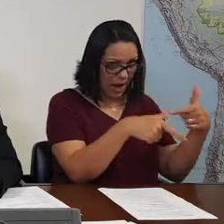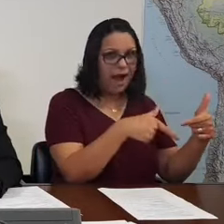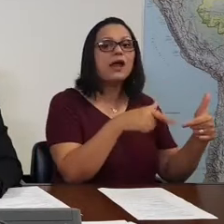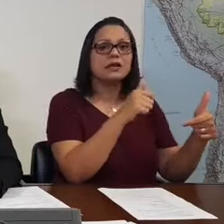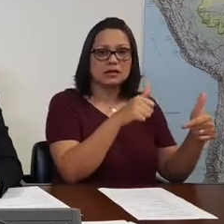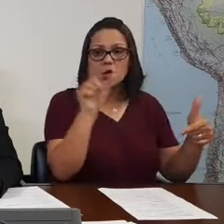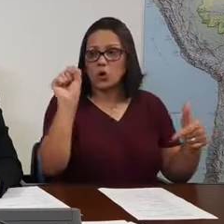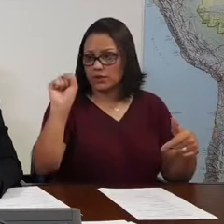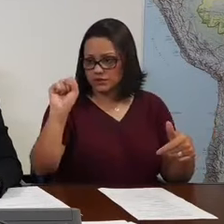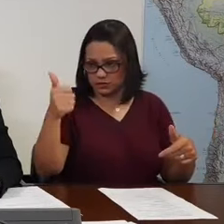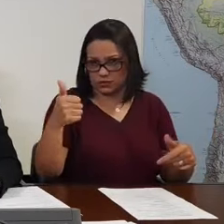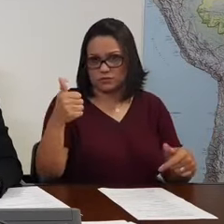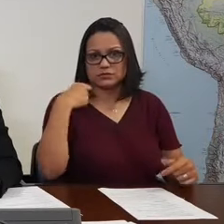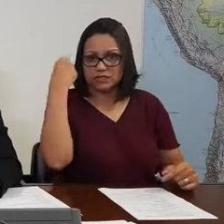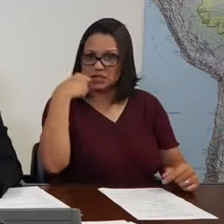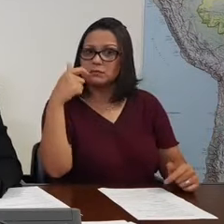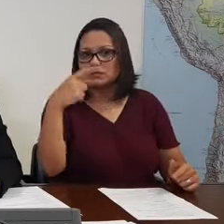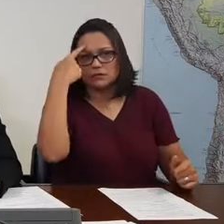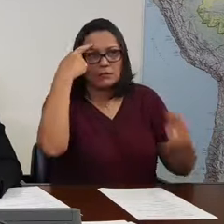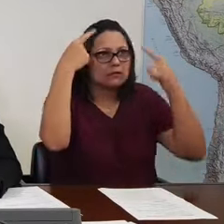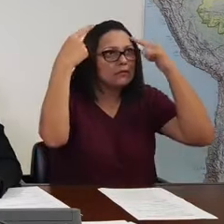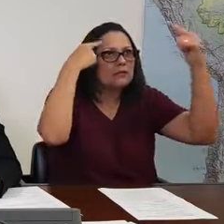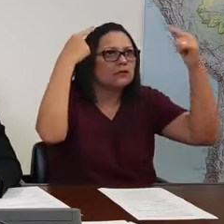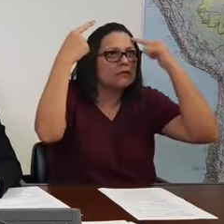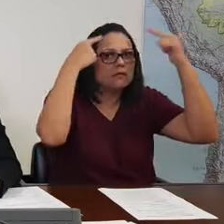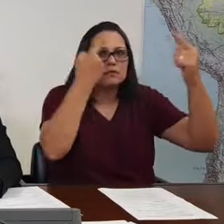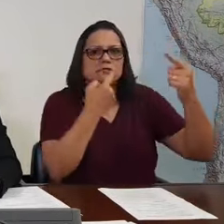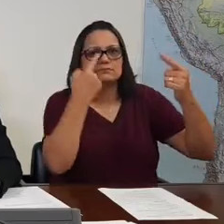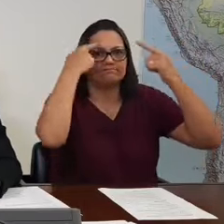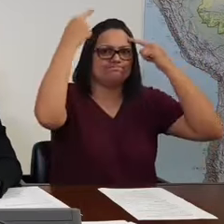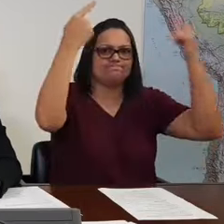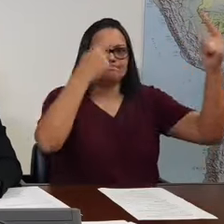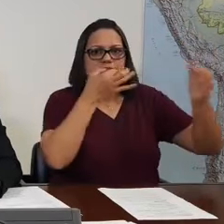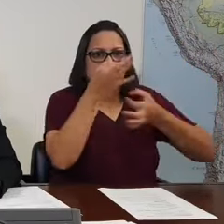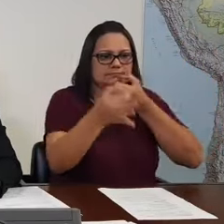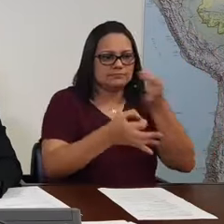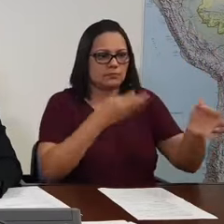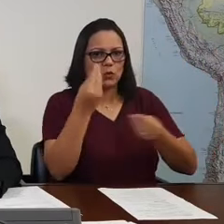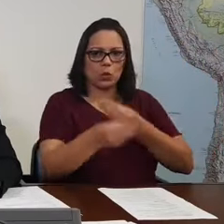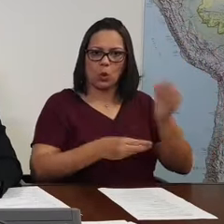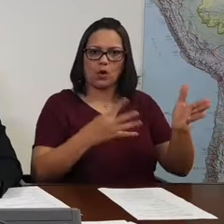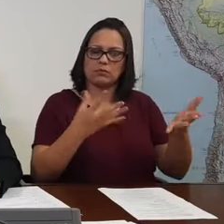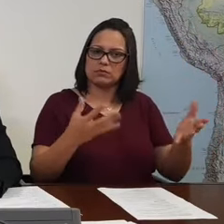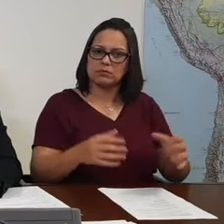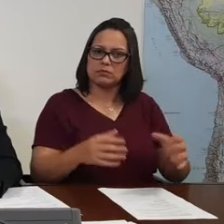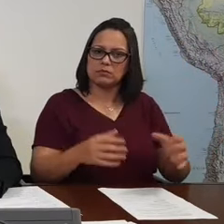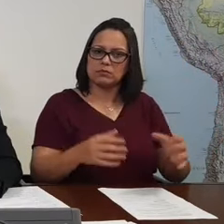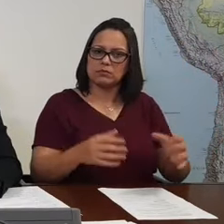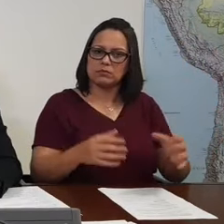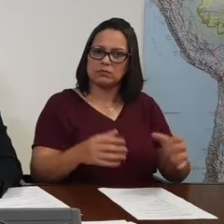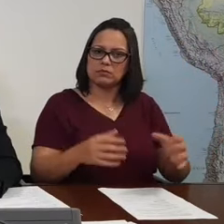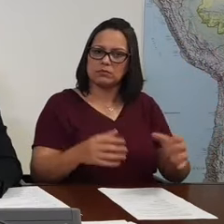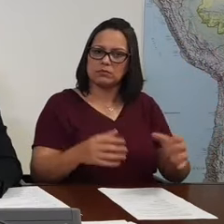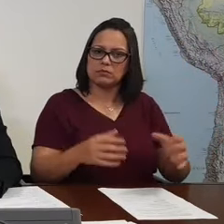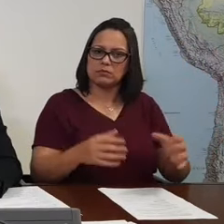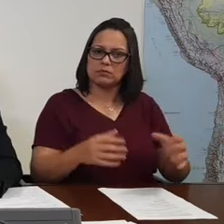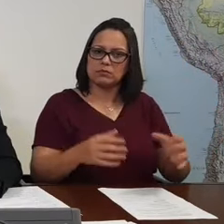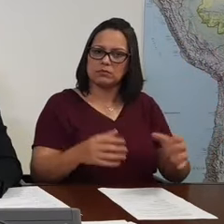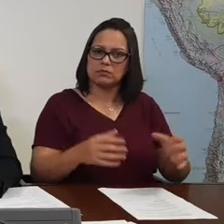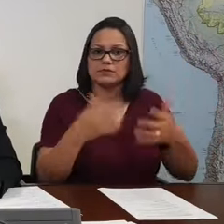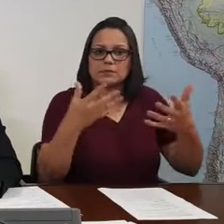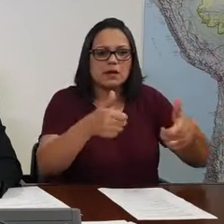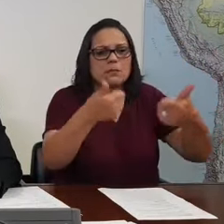cabeça para sugerir mais medidas para que, de modo que